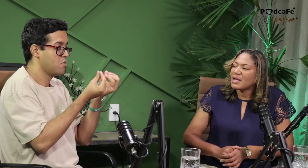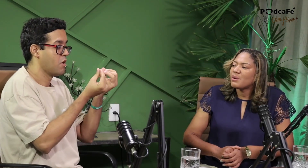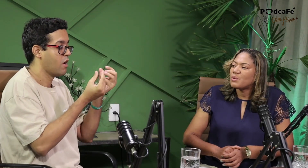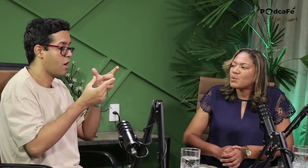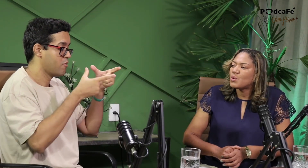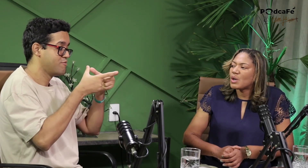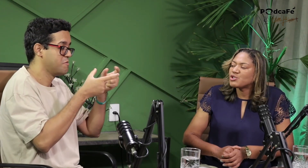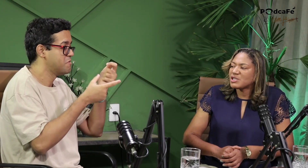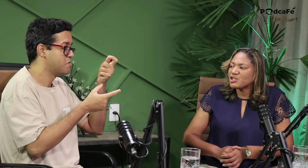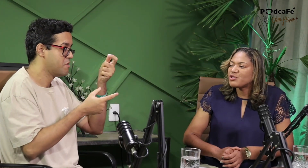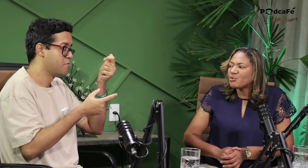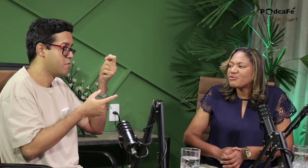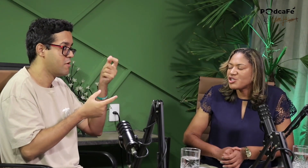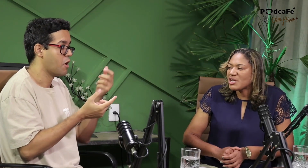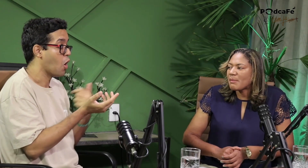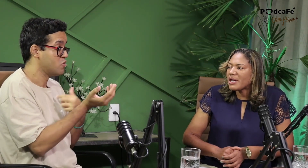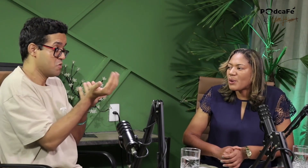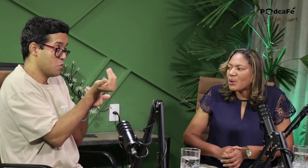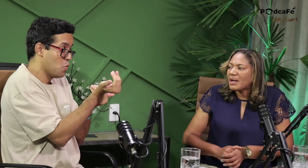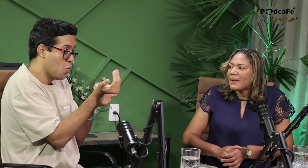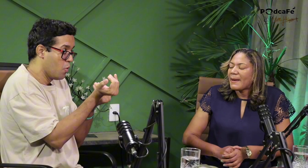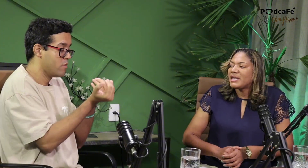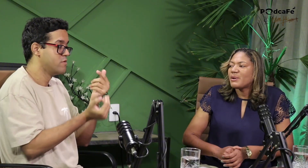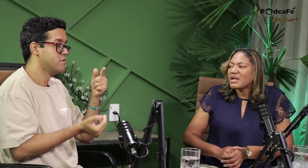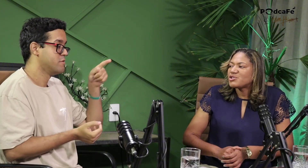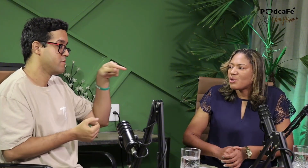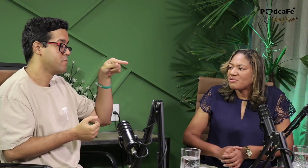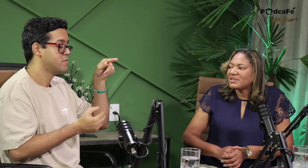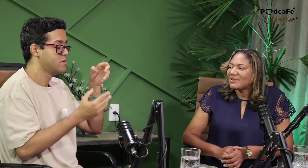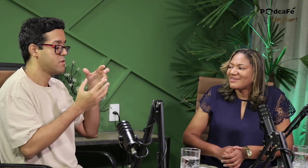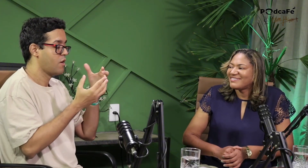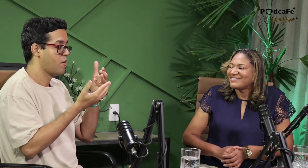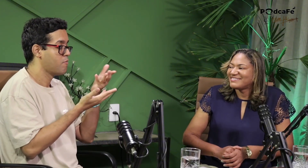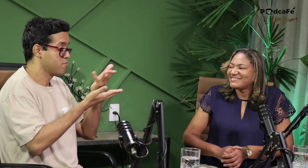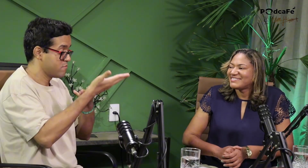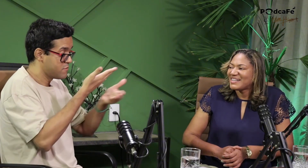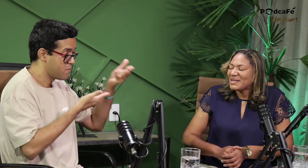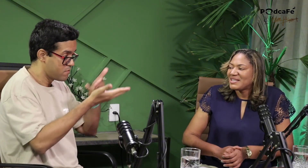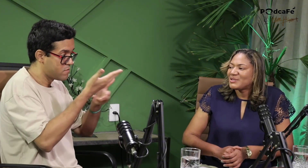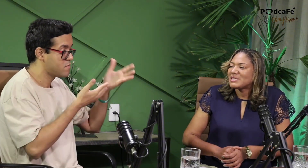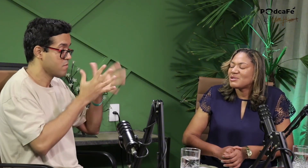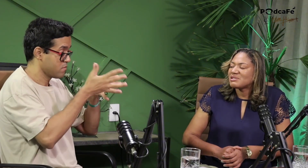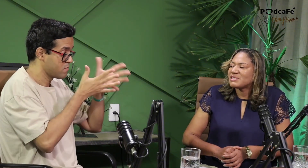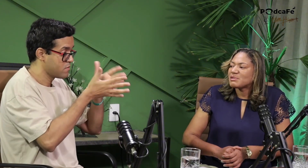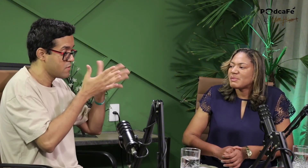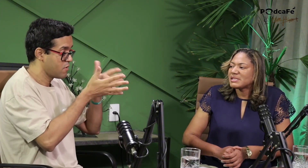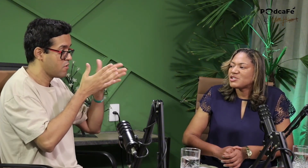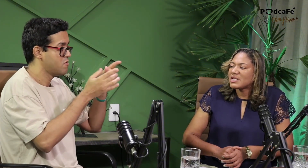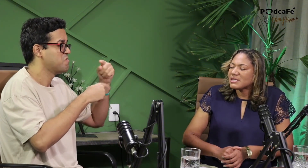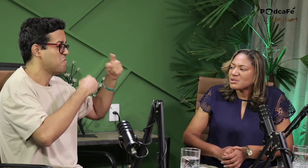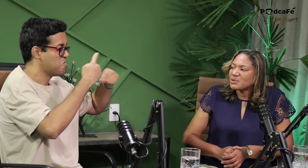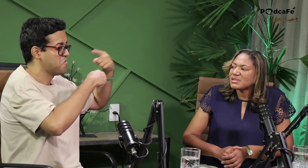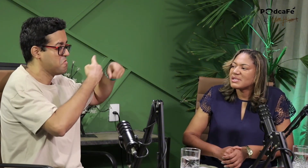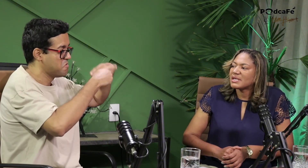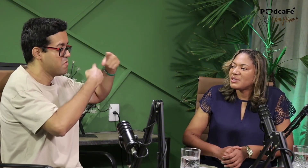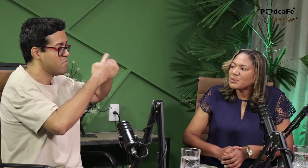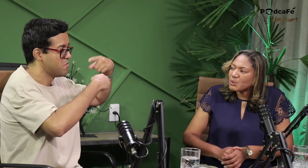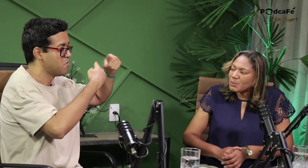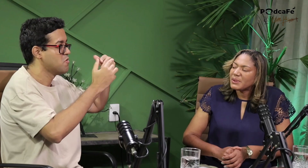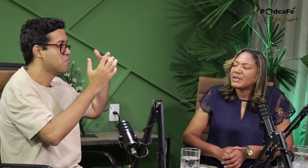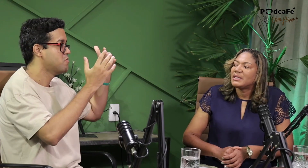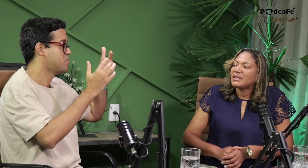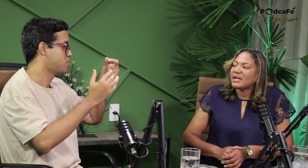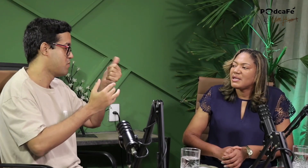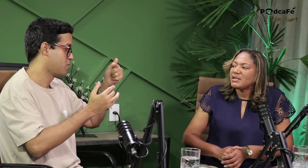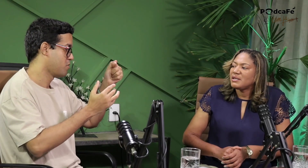pequeno, né, o quantitativo de ouvinte era maior, e eu era jovem, né? Então, assim, nós fizemos bastante interações naquele